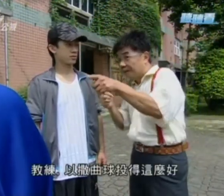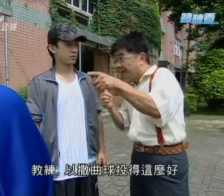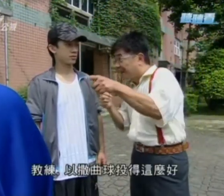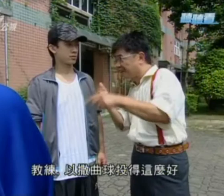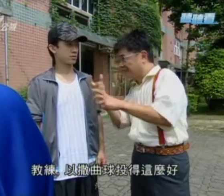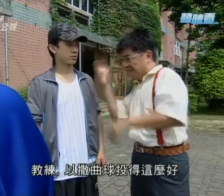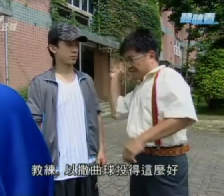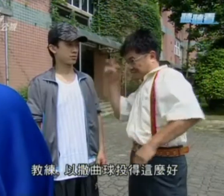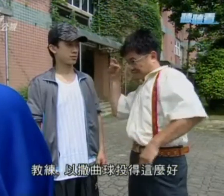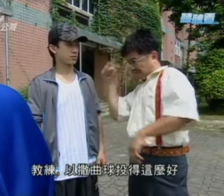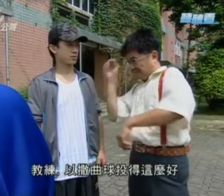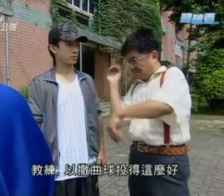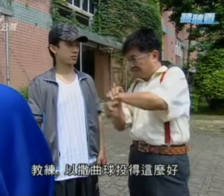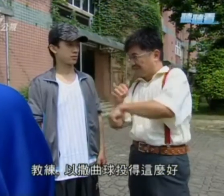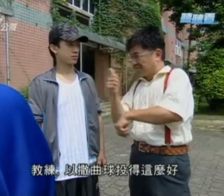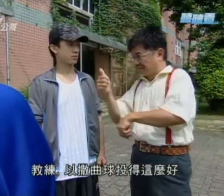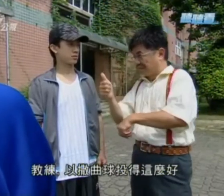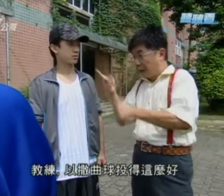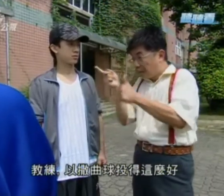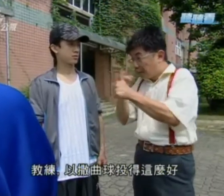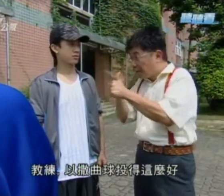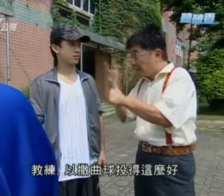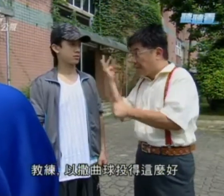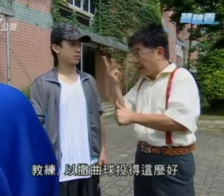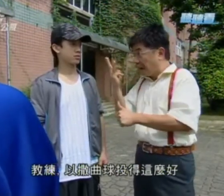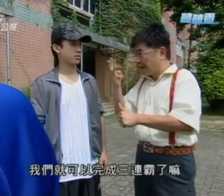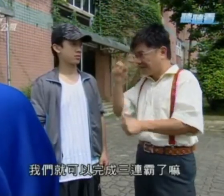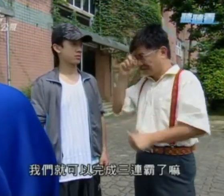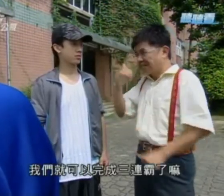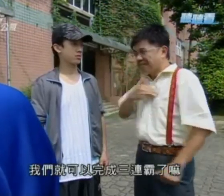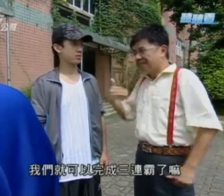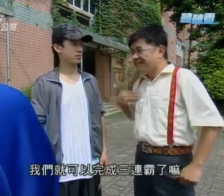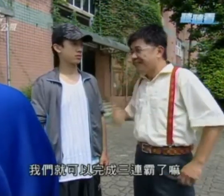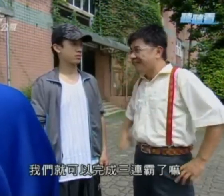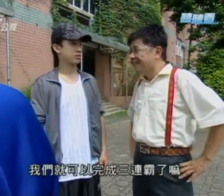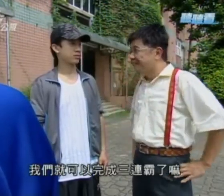教练，以萨曲球投得这么好，我们就可以完成三连霸了吧？